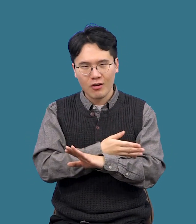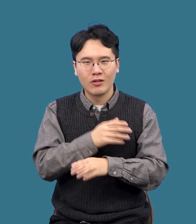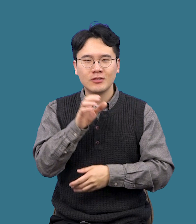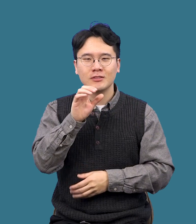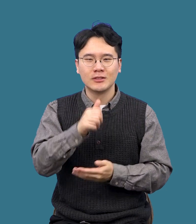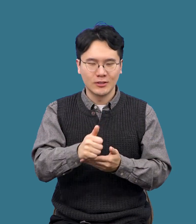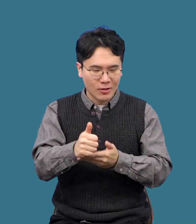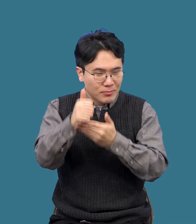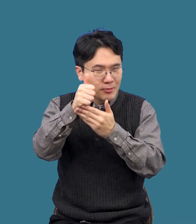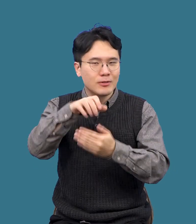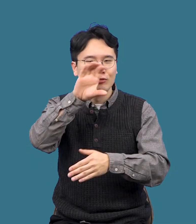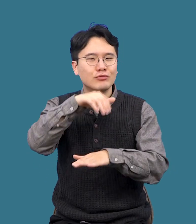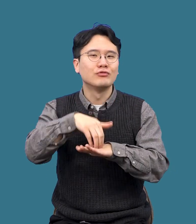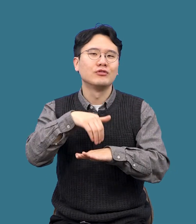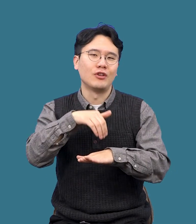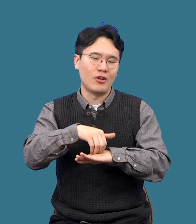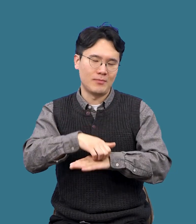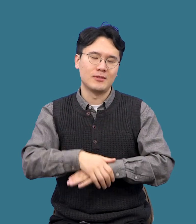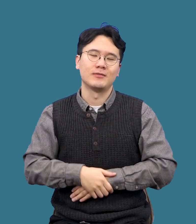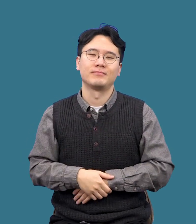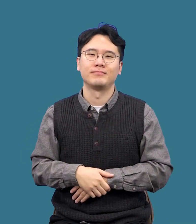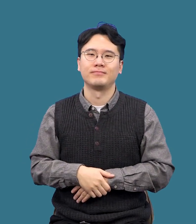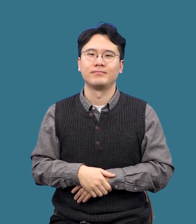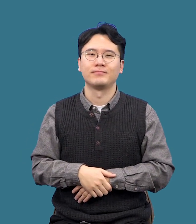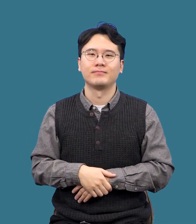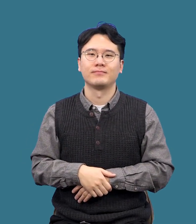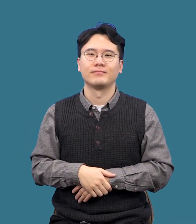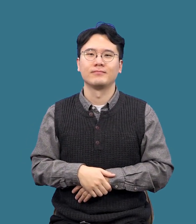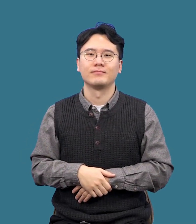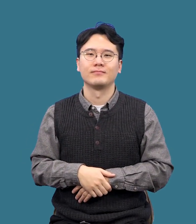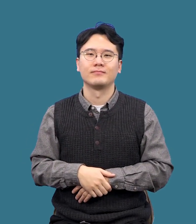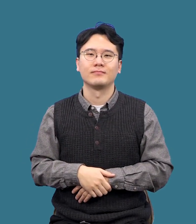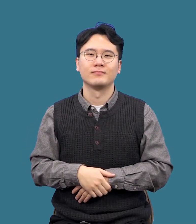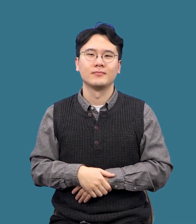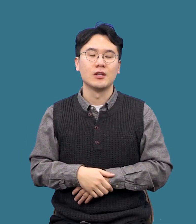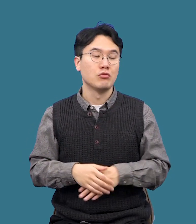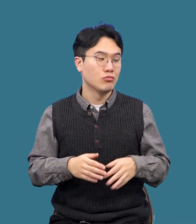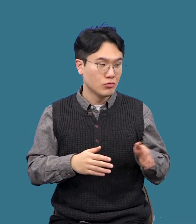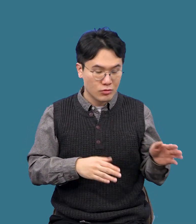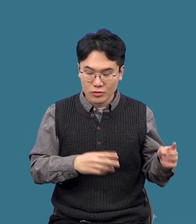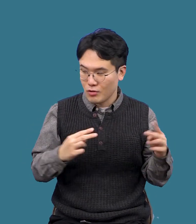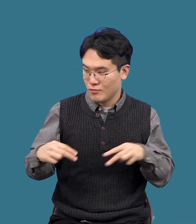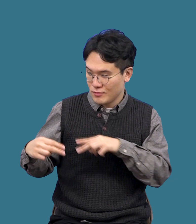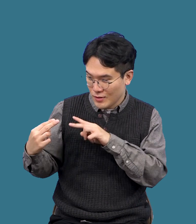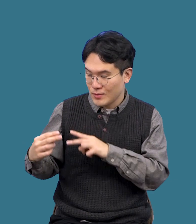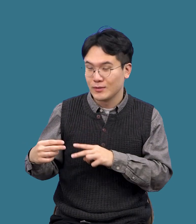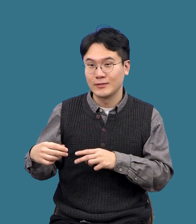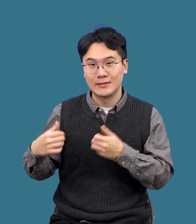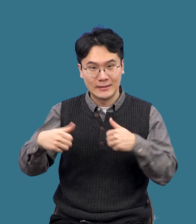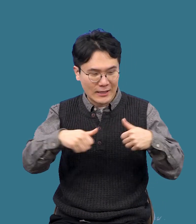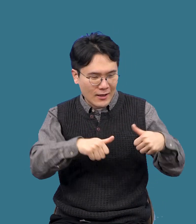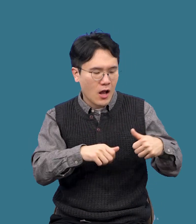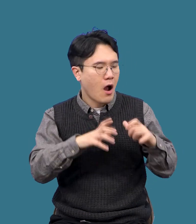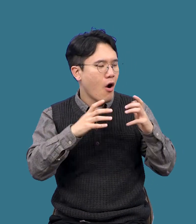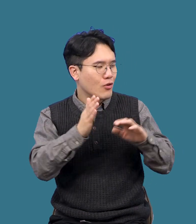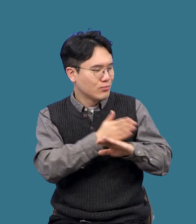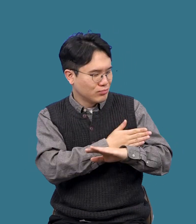섬김을 훈련합시다. 옆에 사람에게 시작. 어린 시절부터 섬김을